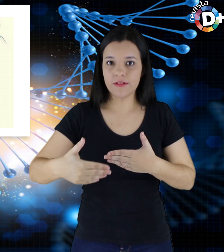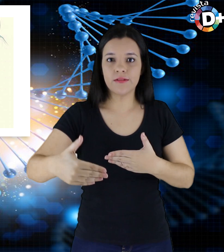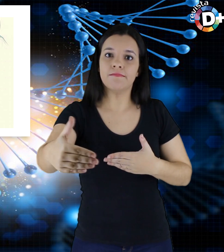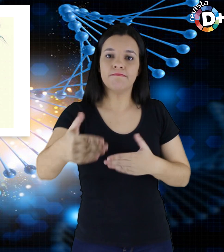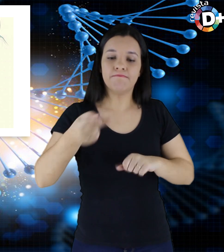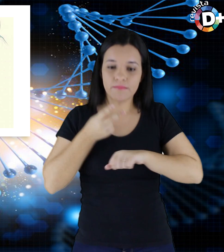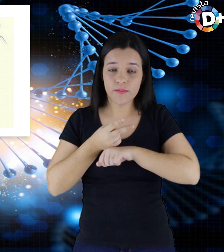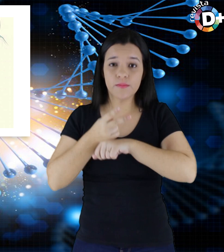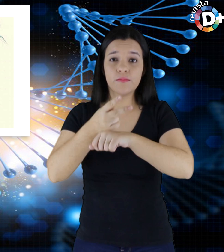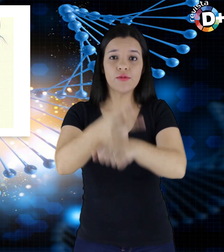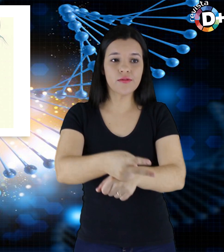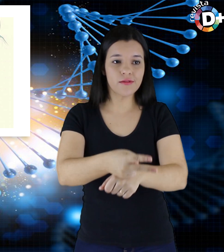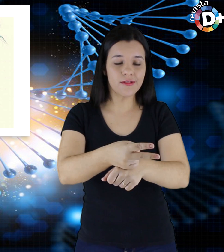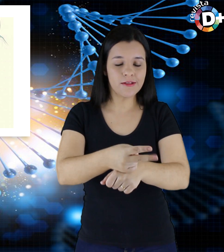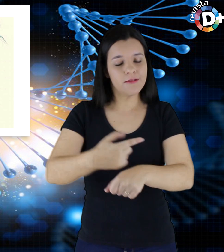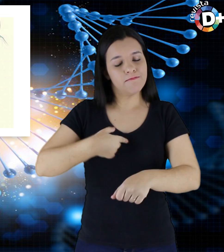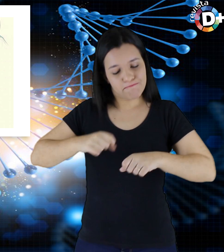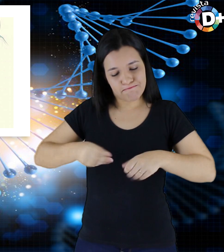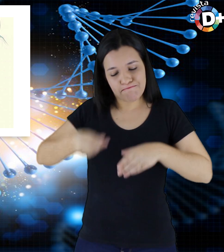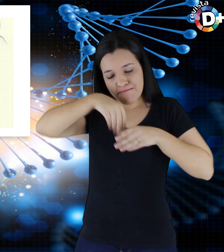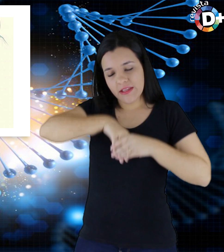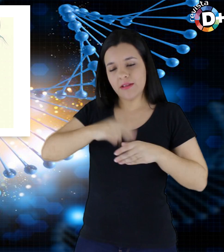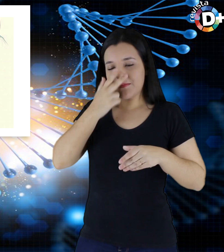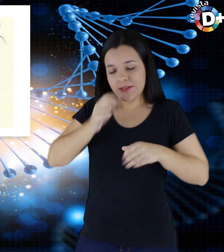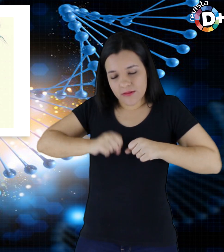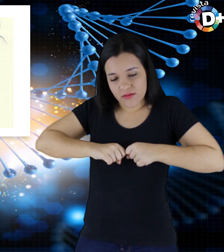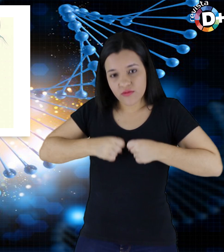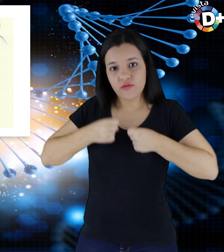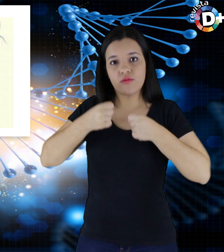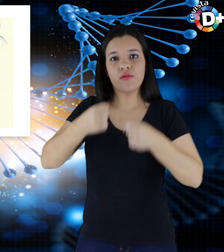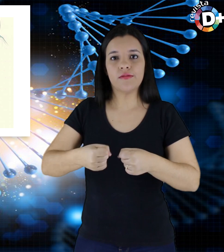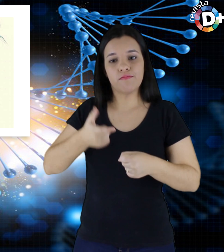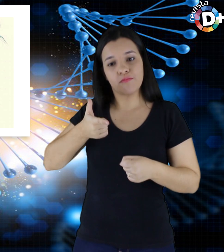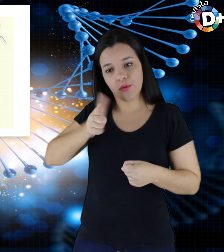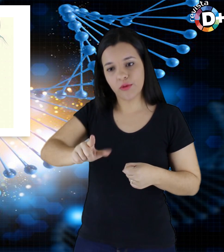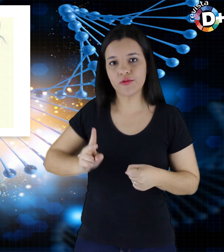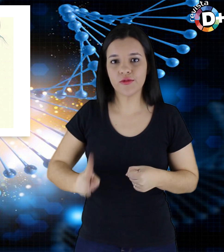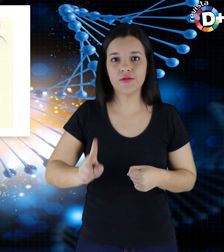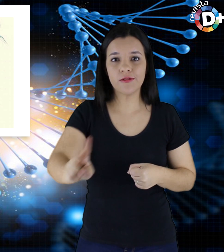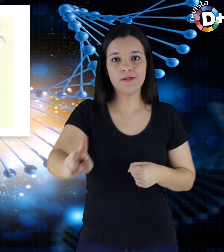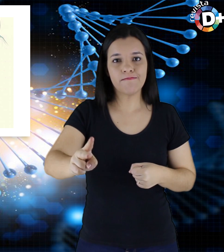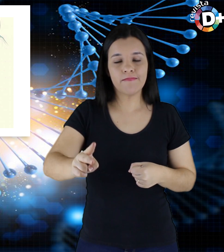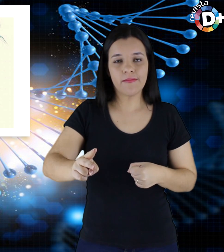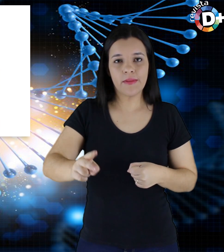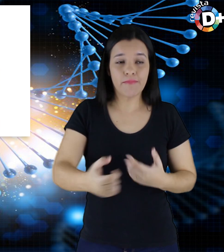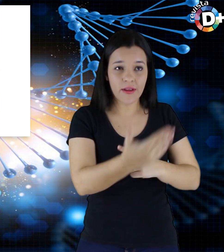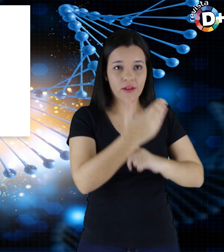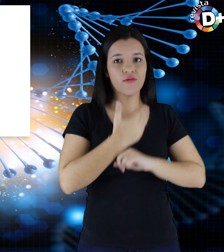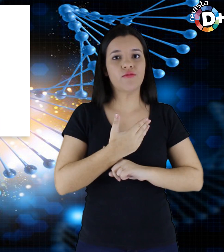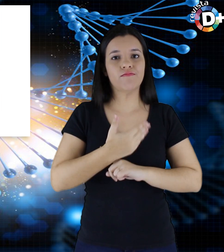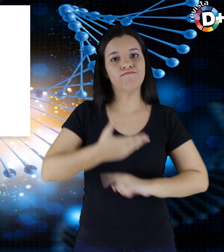experiência e buscar recursos internos e externos que facilitem essa adaptação.